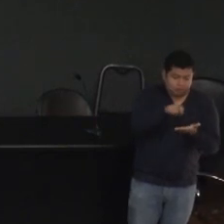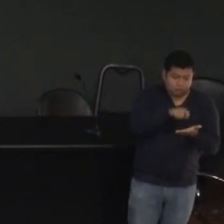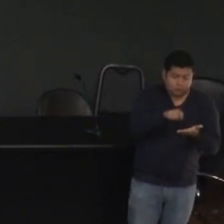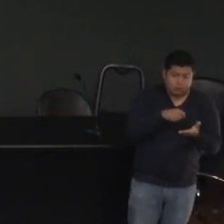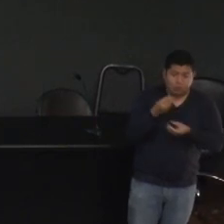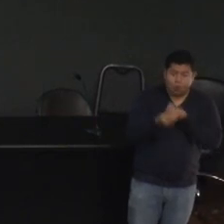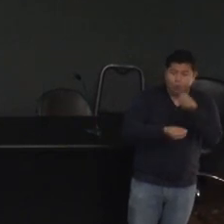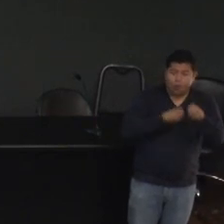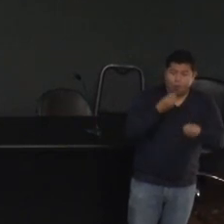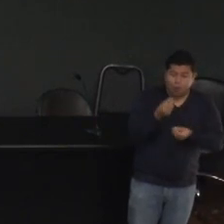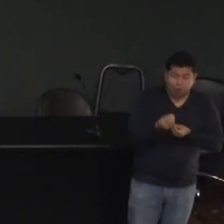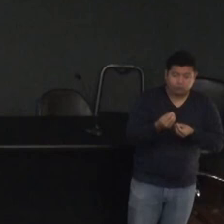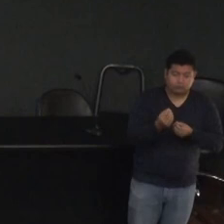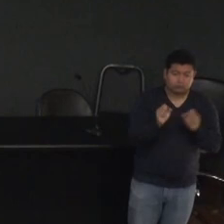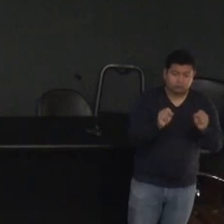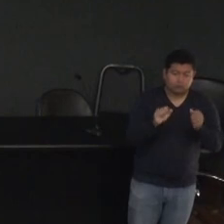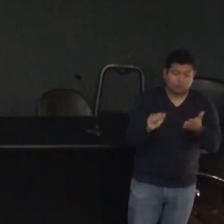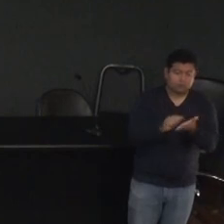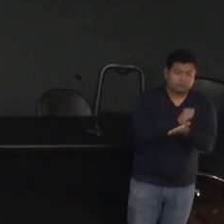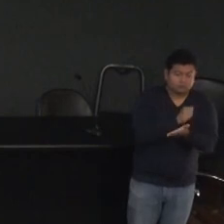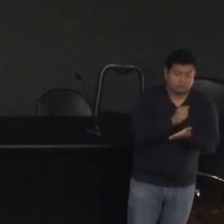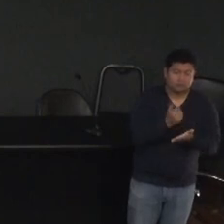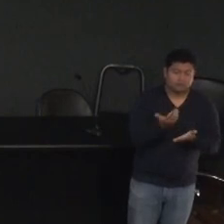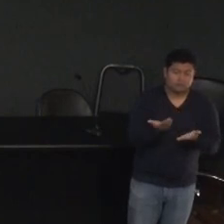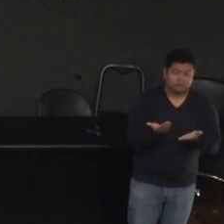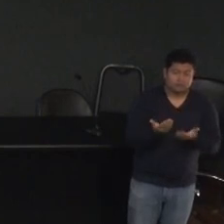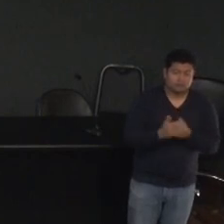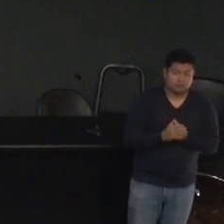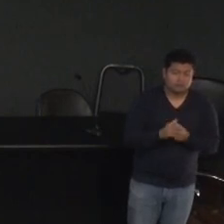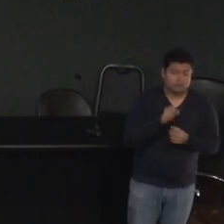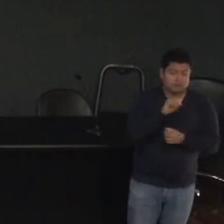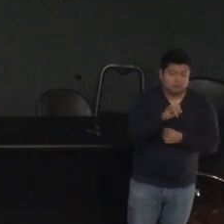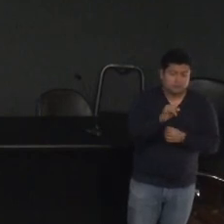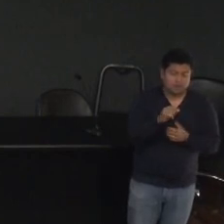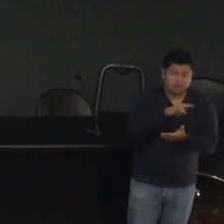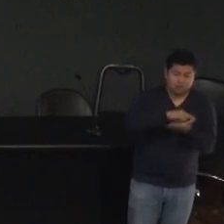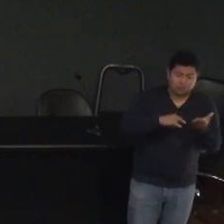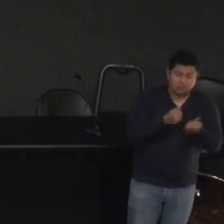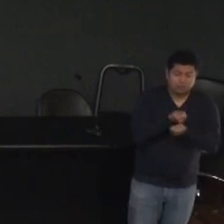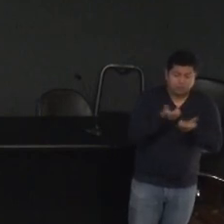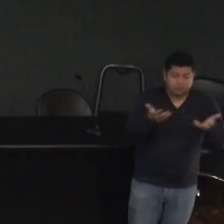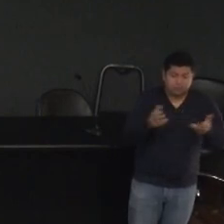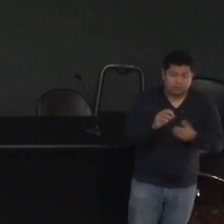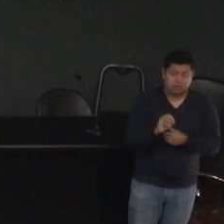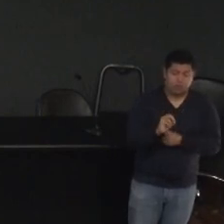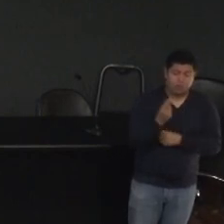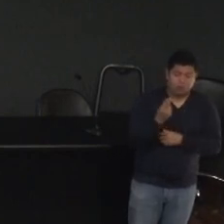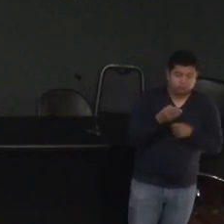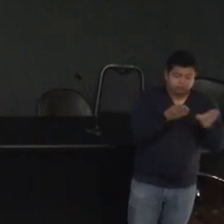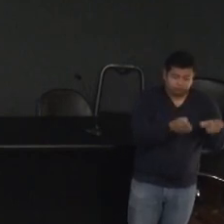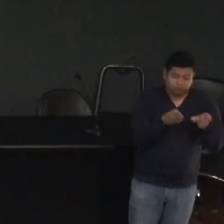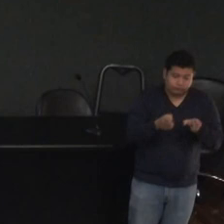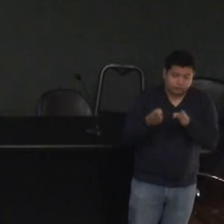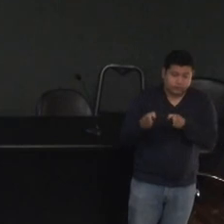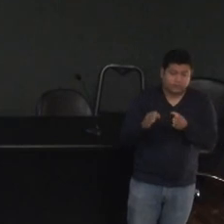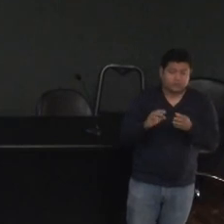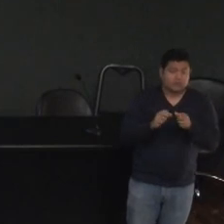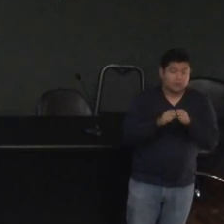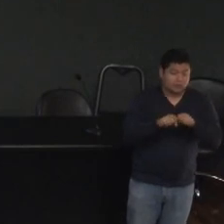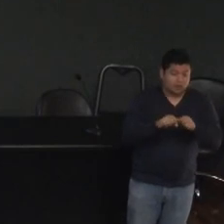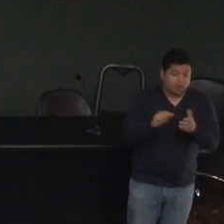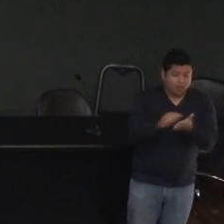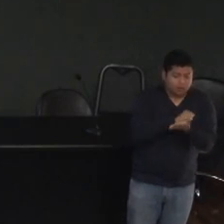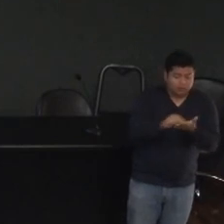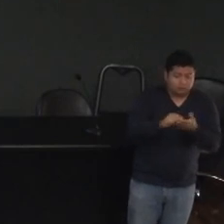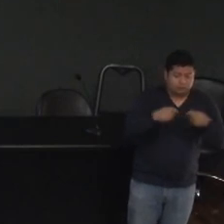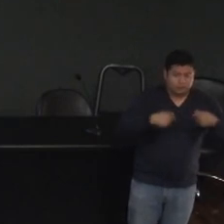de eliminação desse dado né se você vai fazer destruição do documento se você vai então uma forma de destruição do documento tem